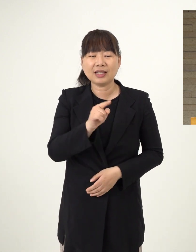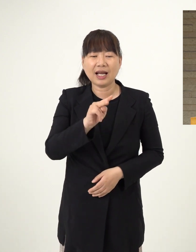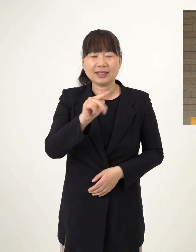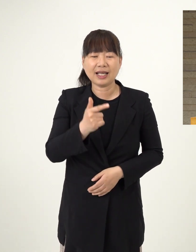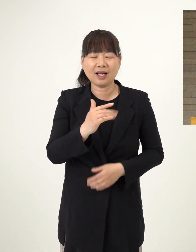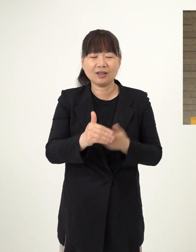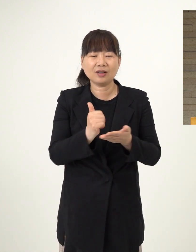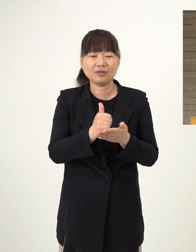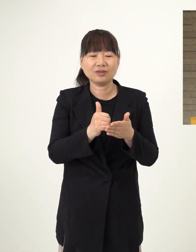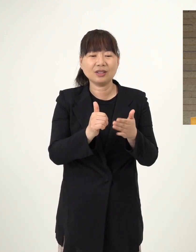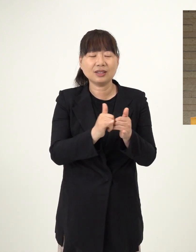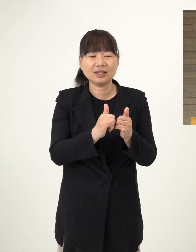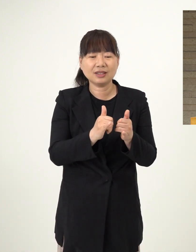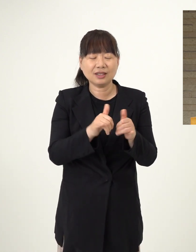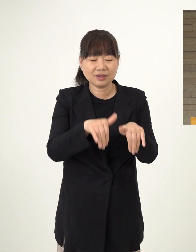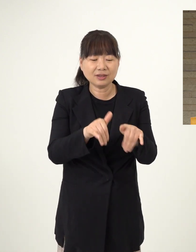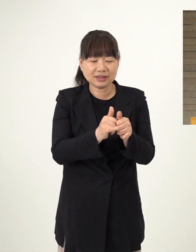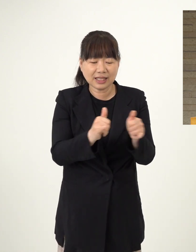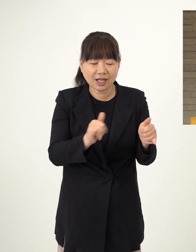구속의 줄을 봐요. 아,